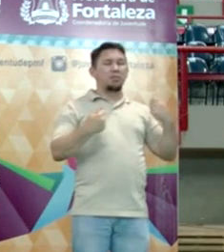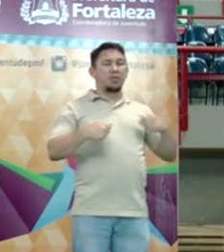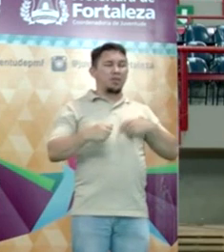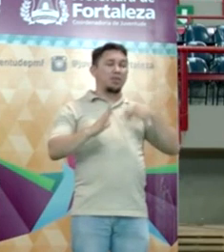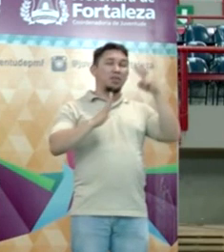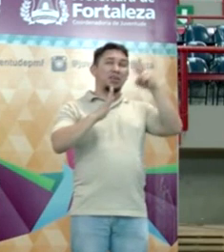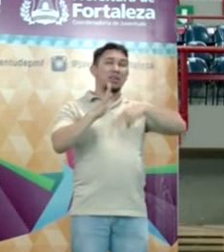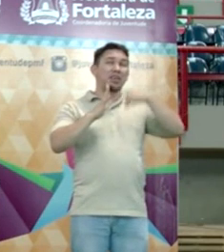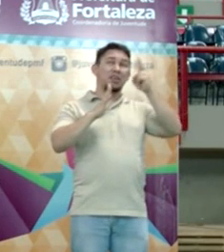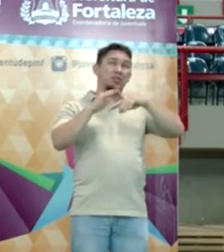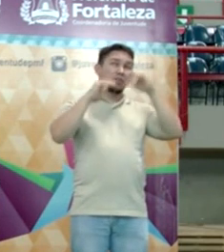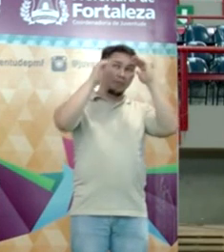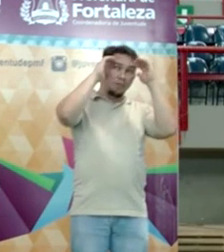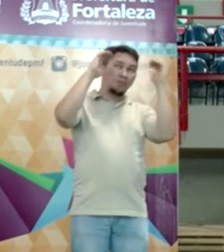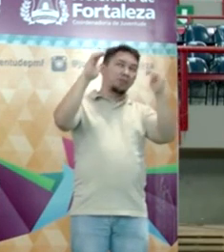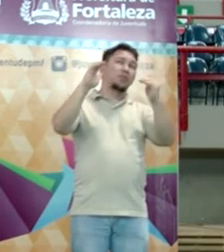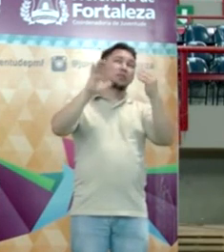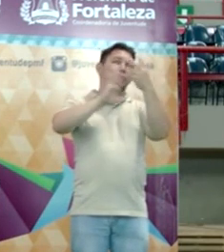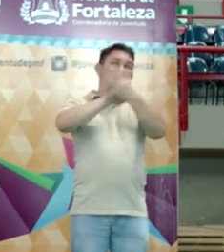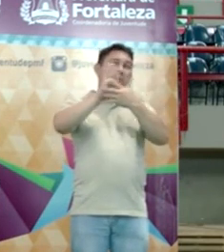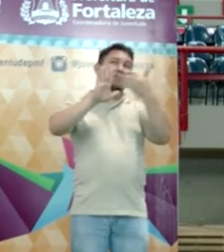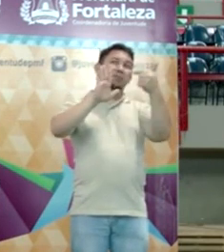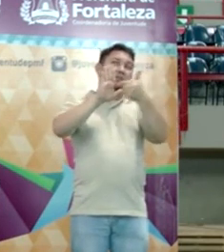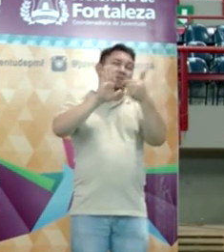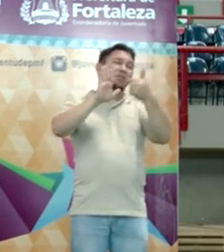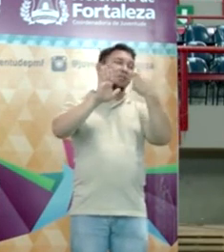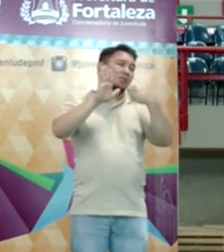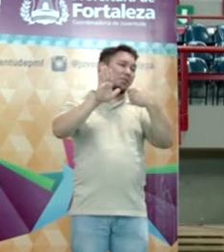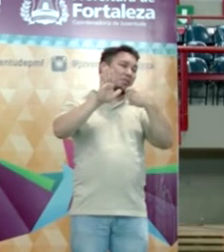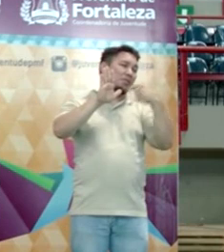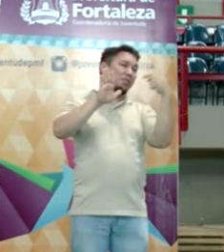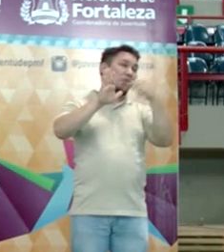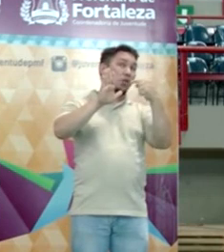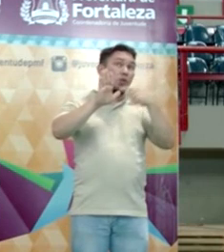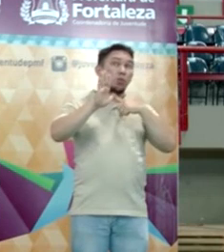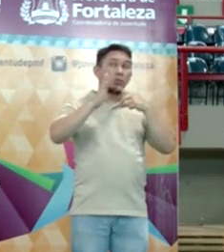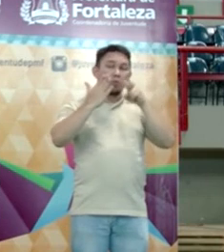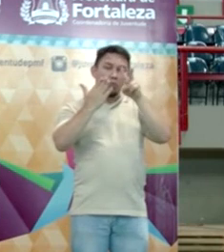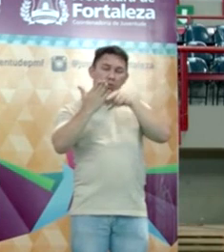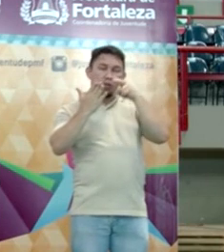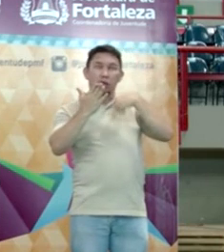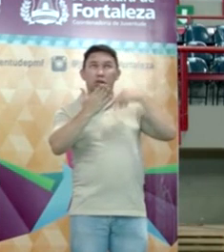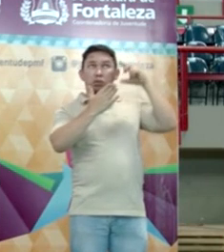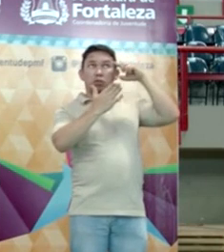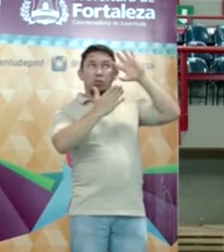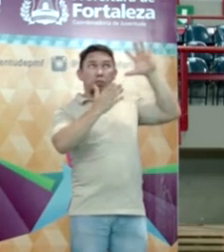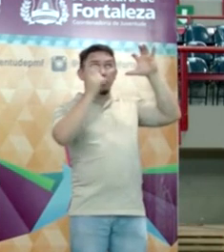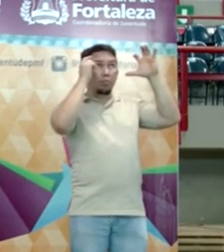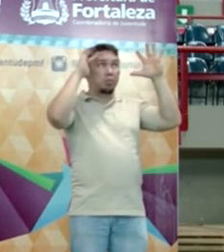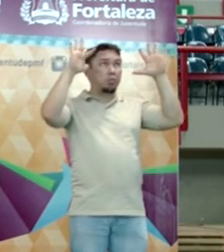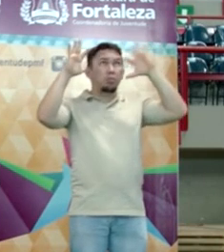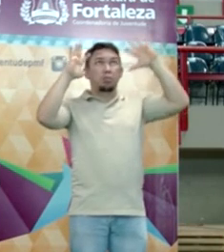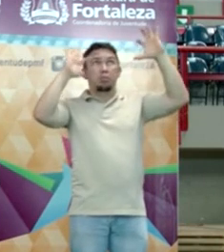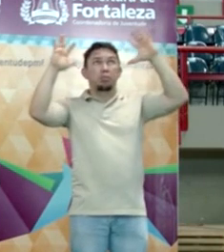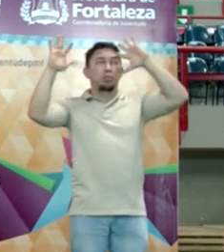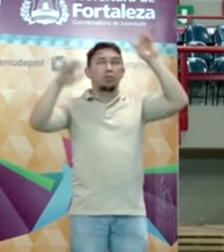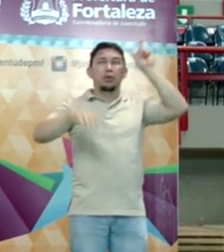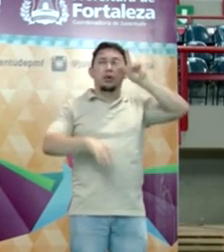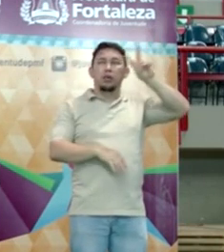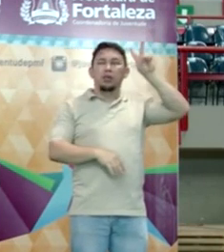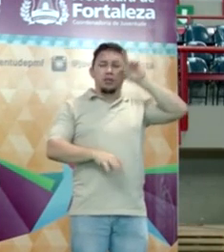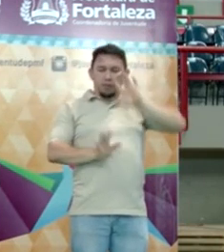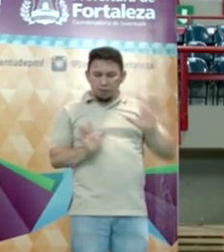linear. Então você tem que ler o texto sim, porque ele está ativando a sua memória. E outra, nós